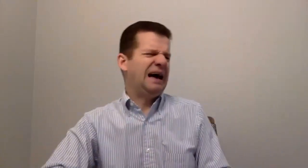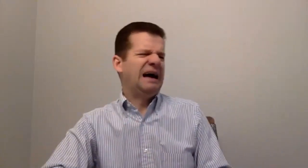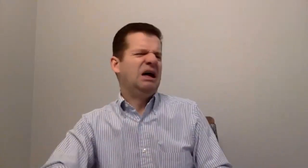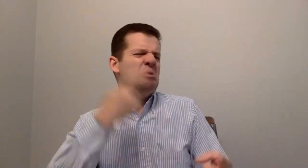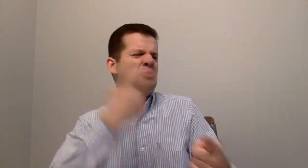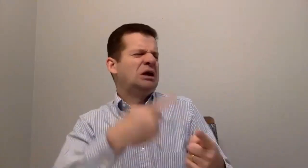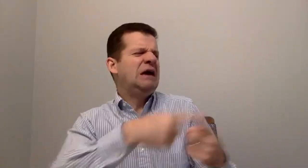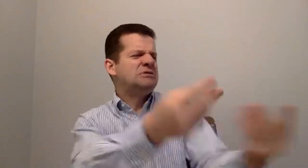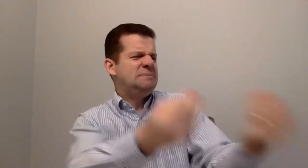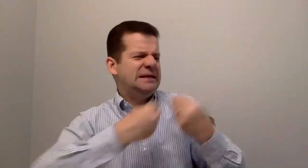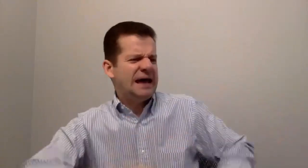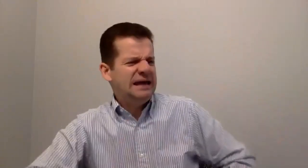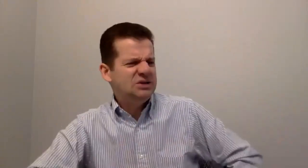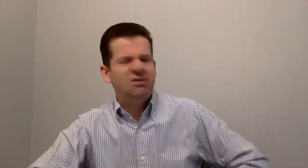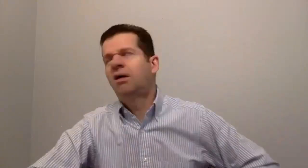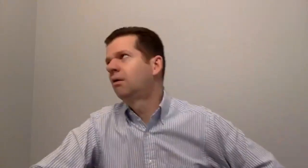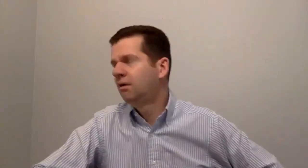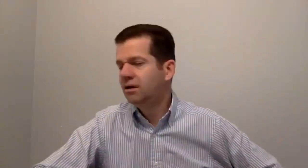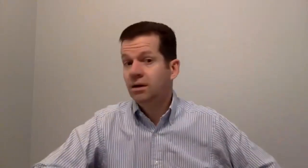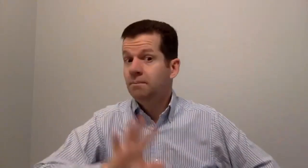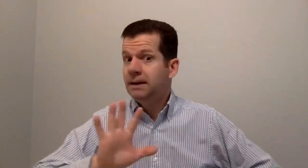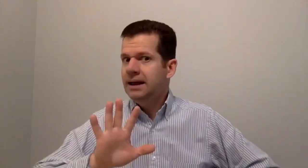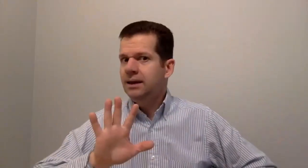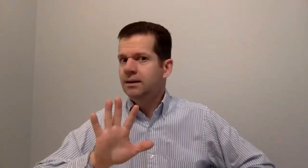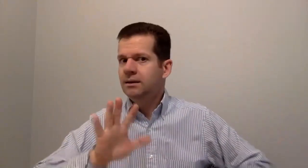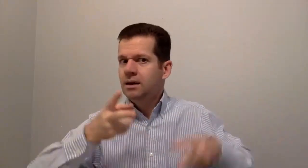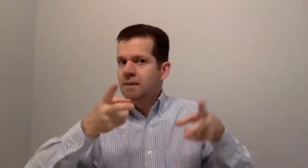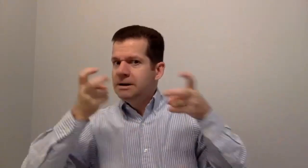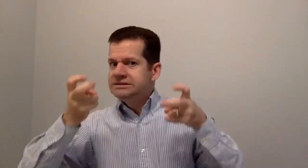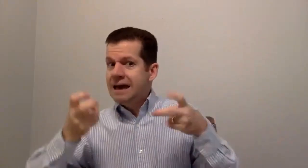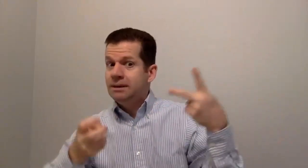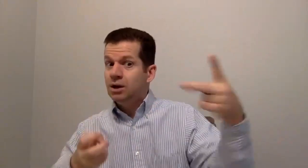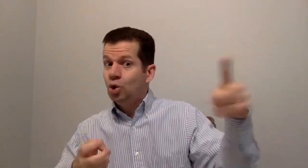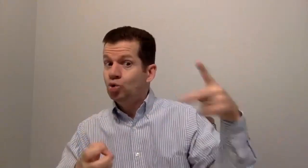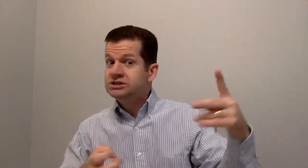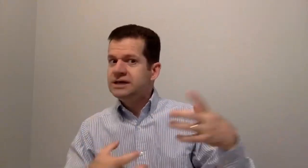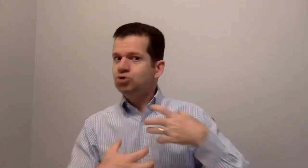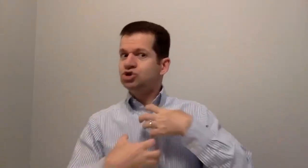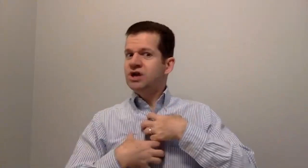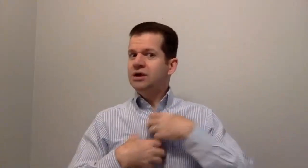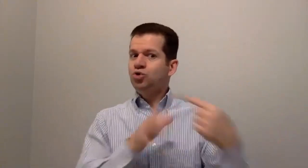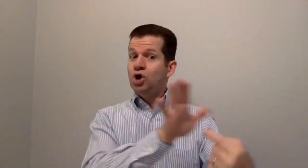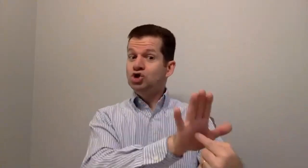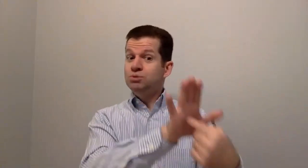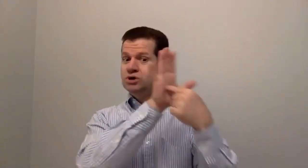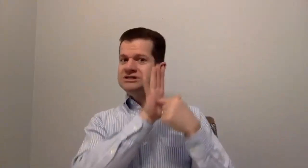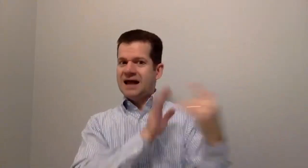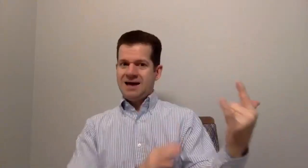ah, por que você me dá isso? Peraí, percebe o seu jeito de